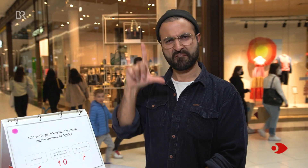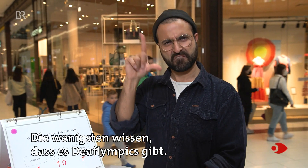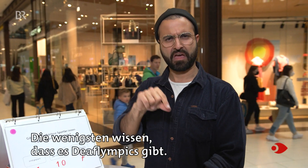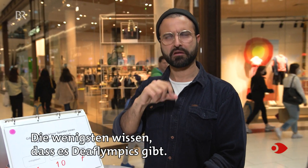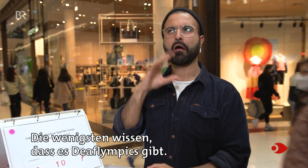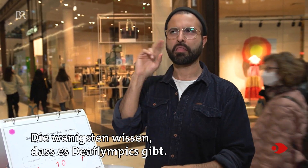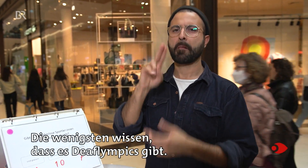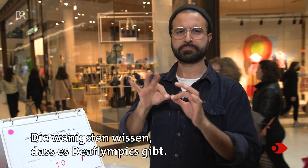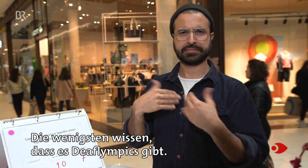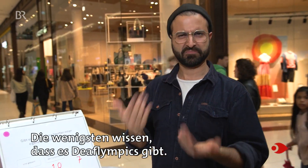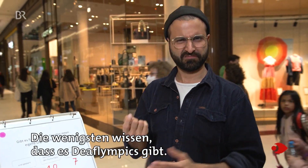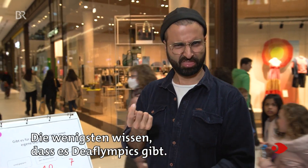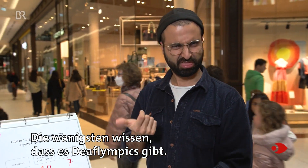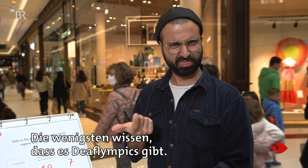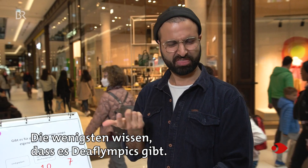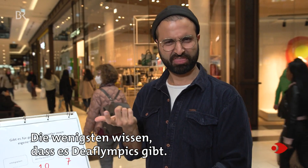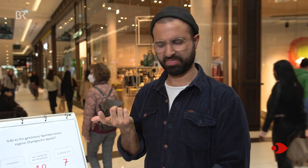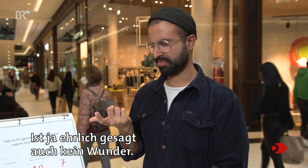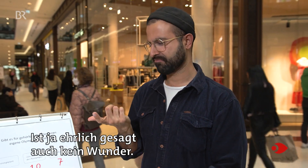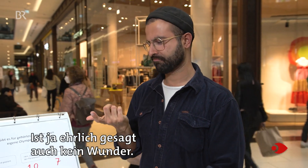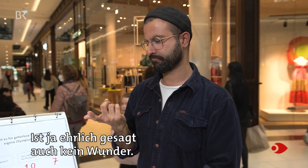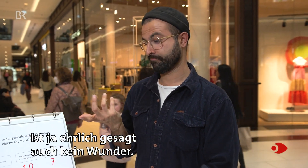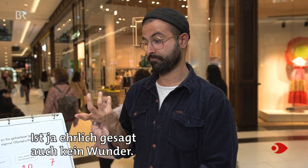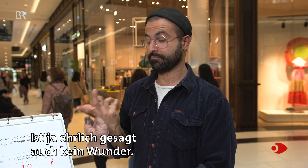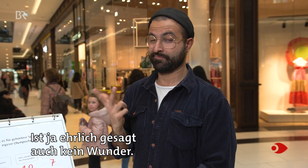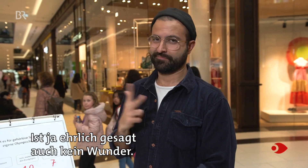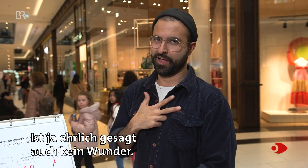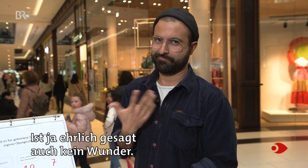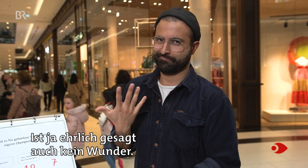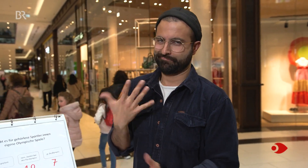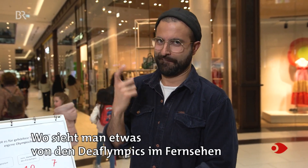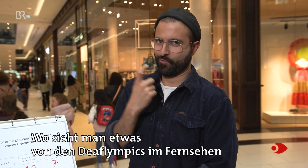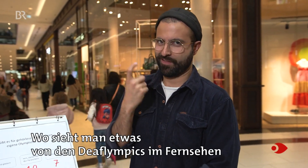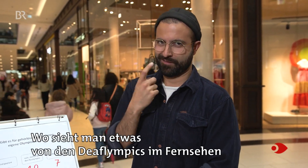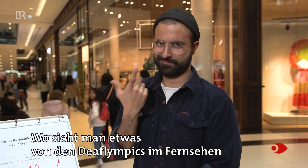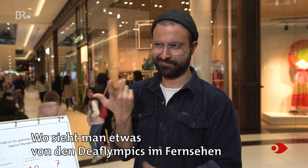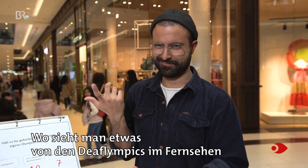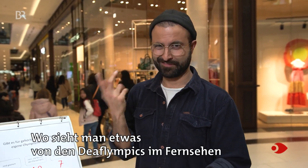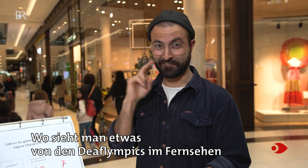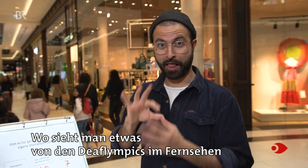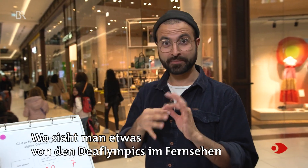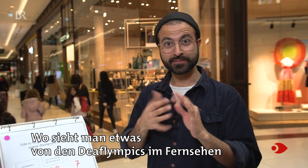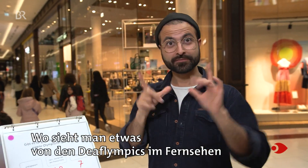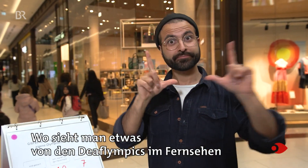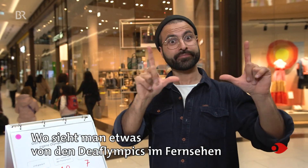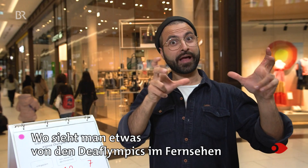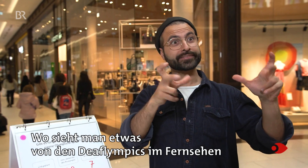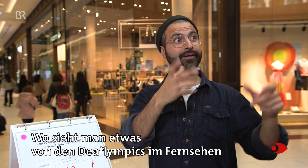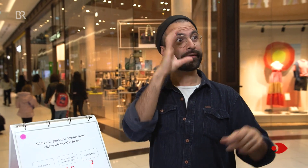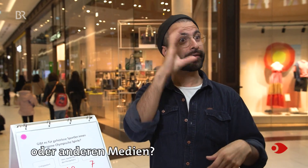Die wenigsten wissen, dass es Deaflympics gibt. Ist ja ehrlich gesagt auch kein Wunder. Wo sieht man etwas von den Deaflympics im Fernsehen oder